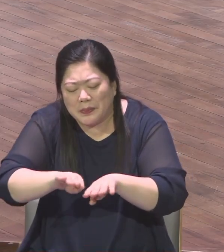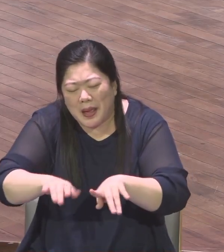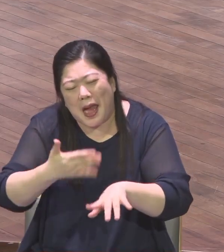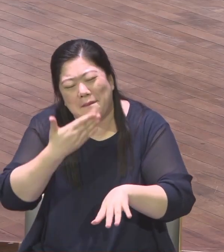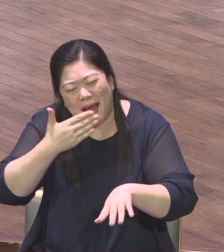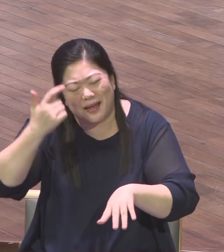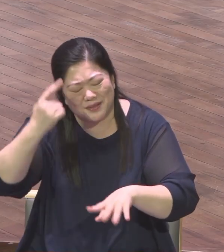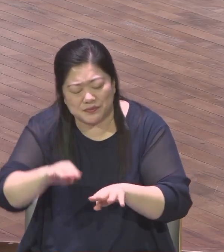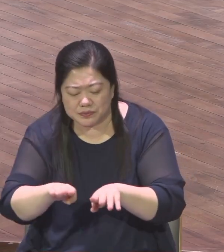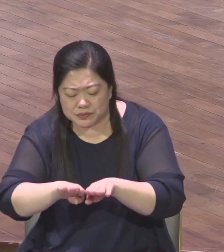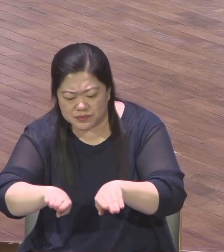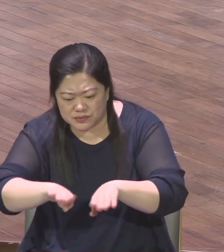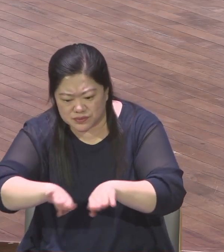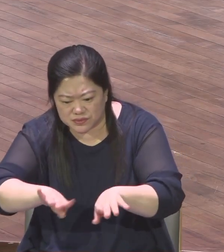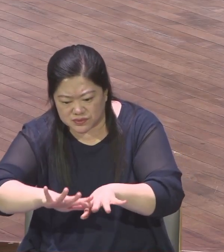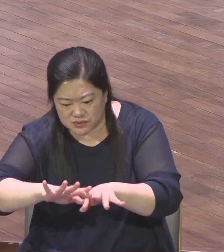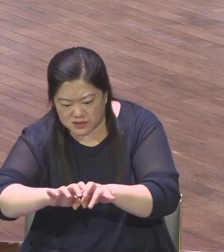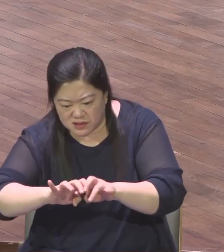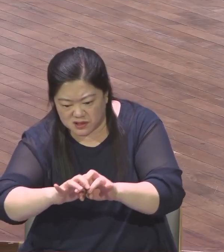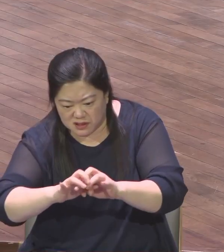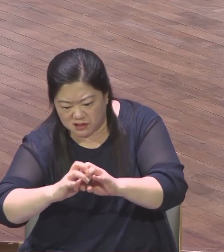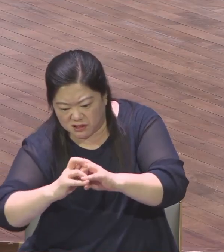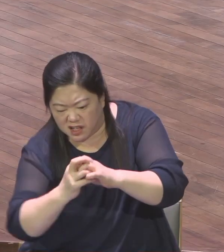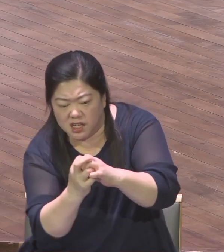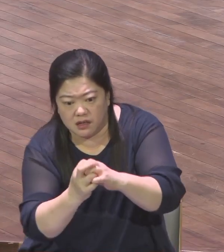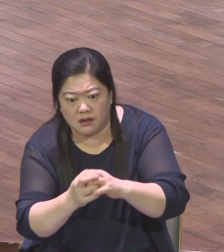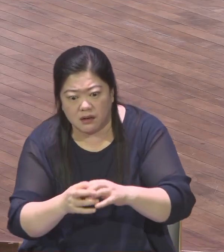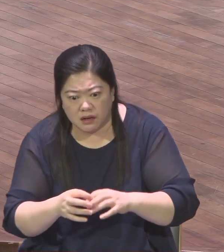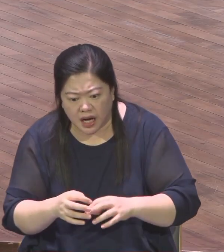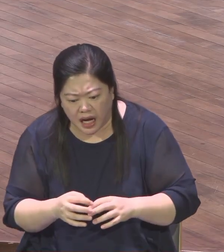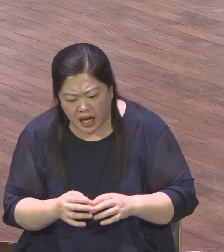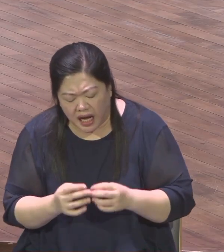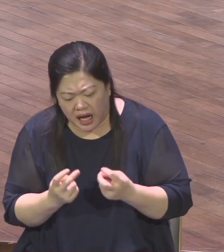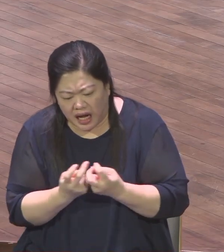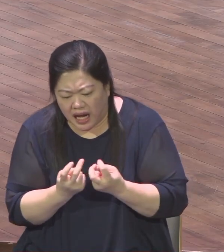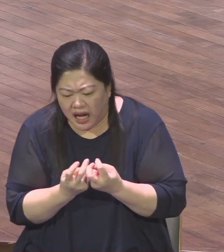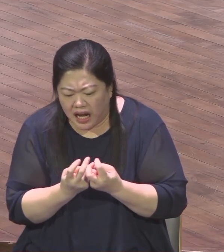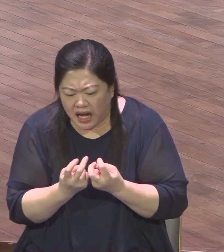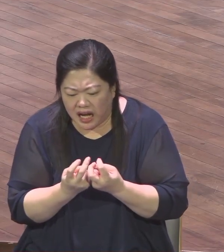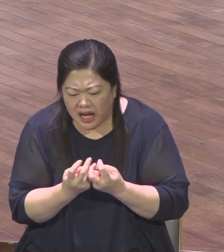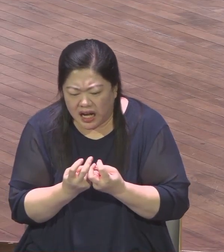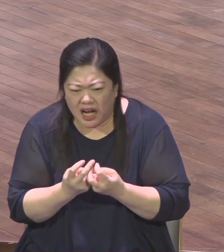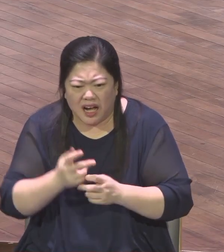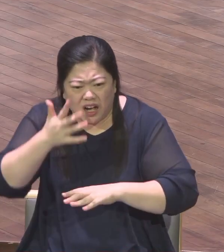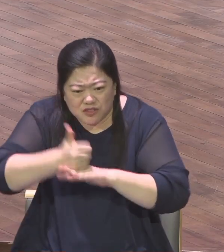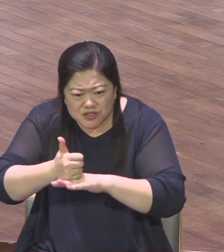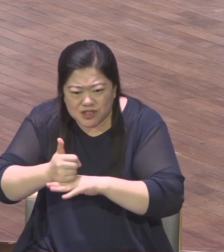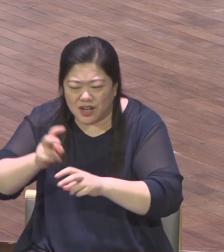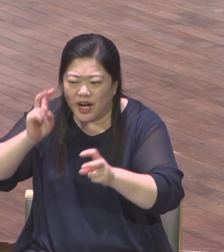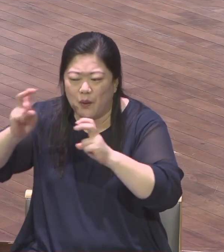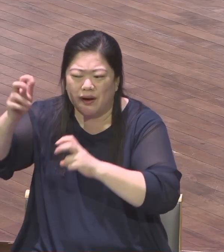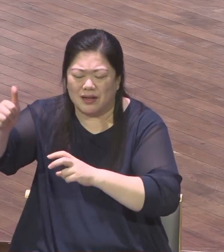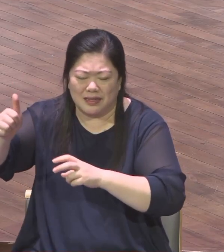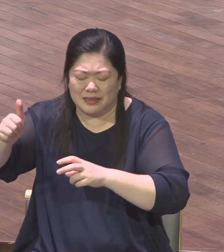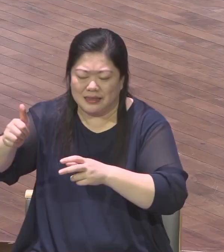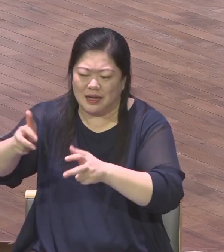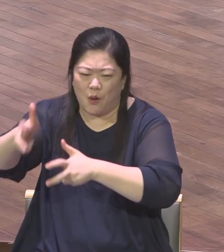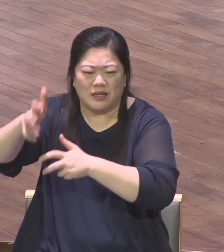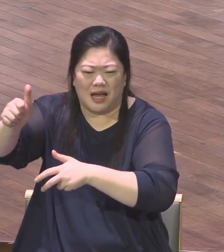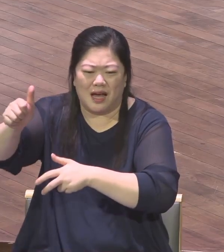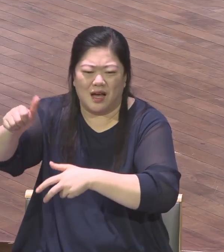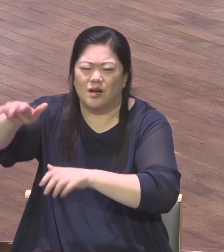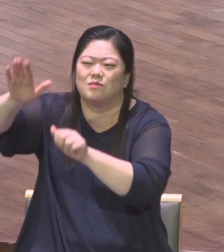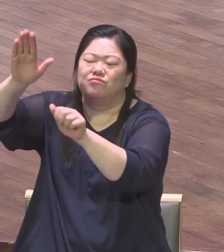풀려고 해도 더 엉켜 버려요. 어쩔 수 없어 가지고 공장장에게 보고를 했습니다.